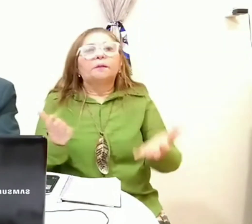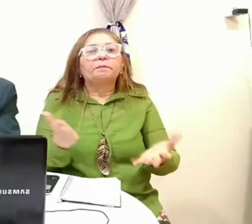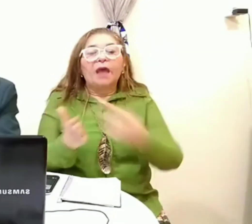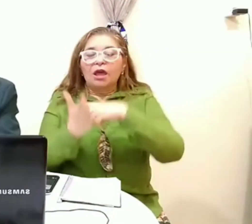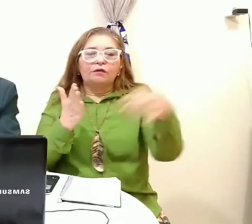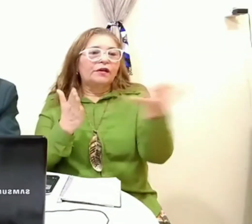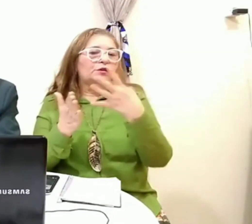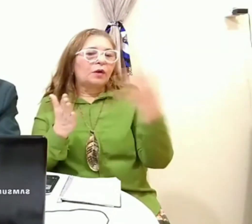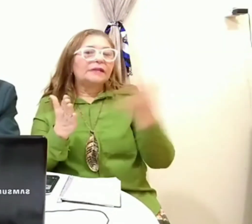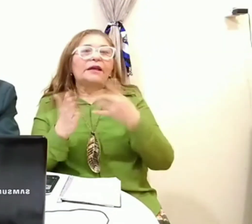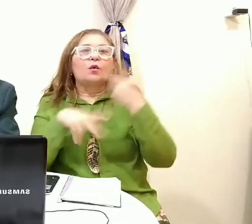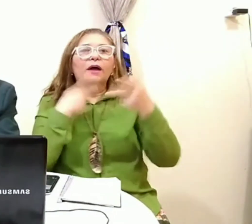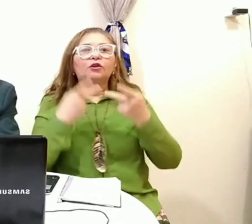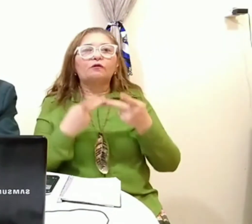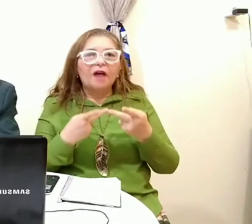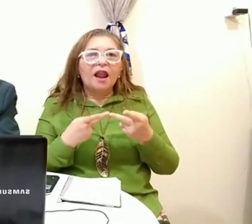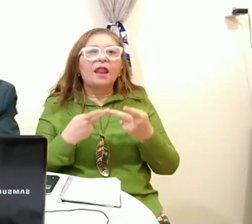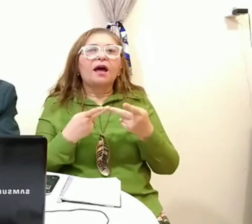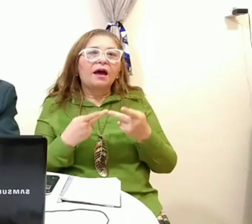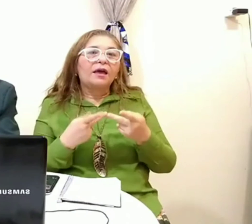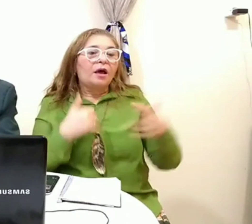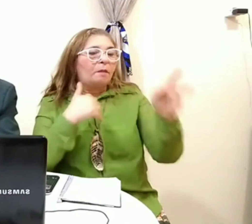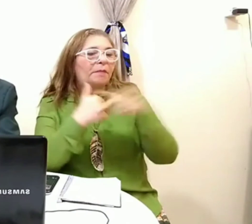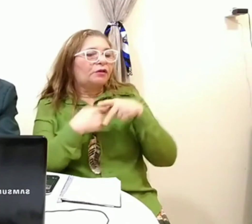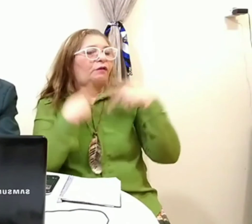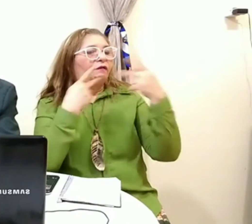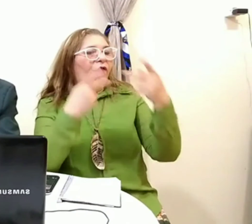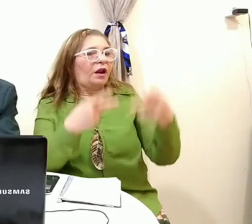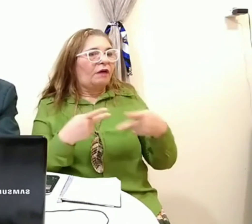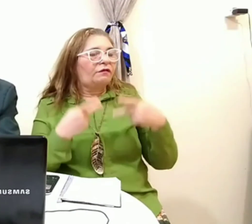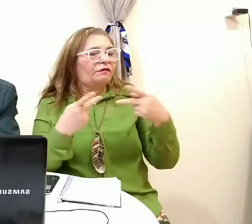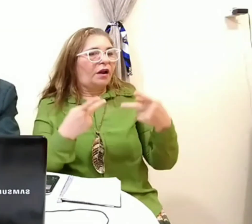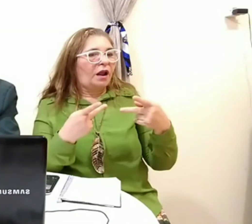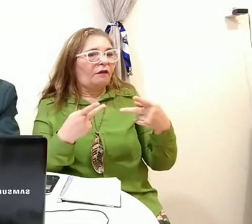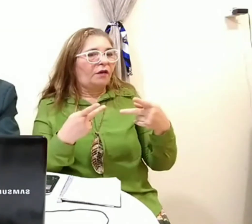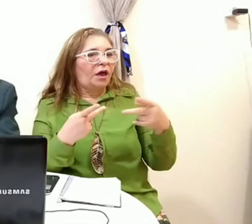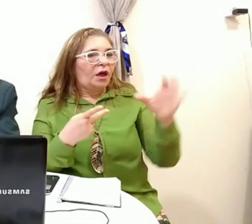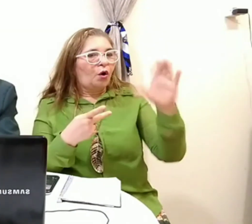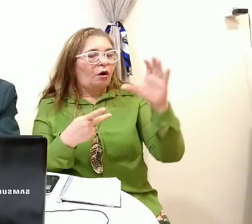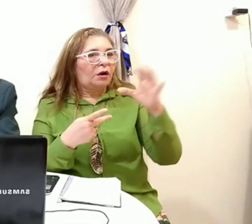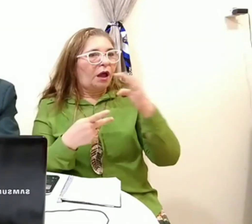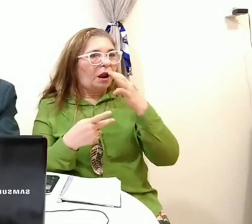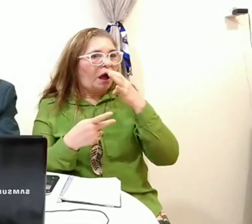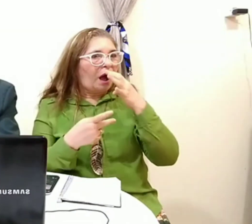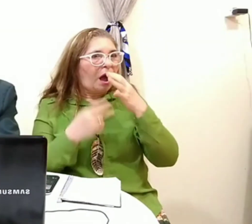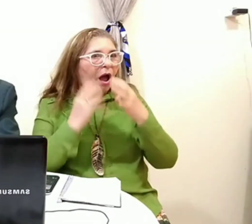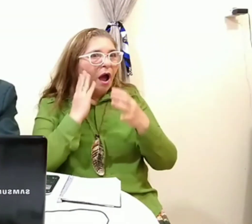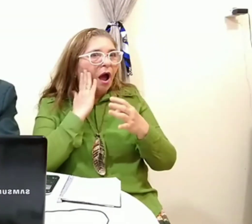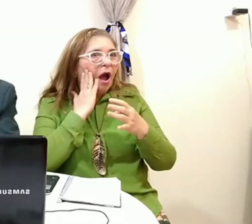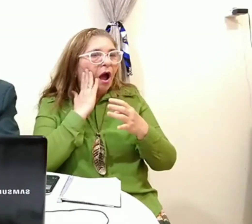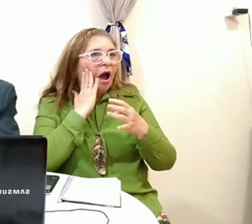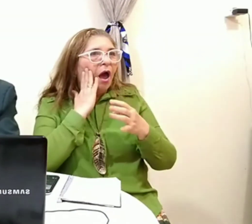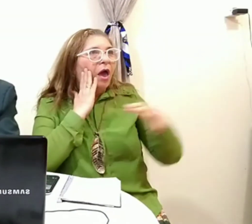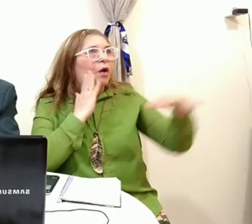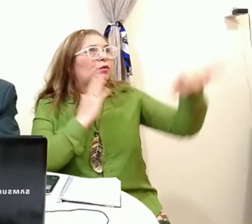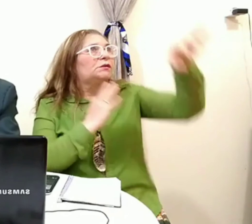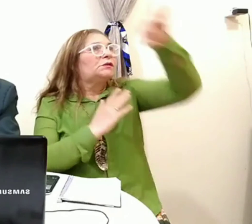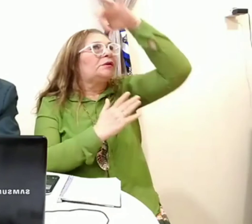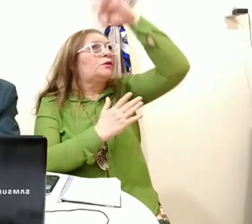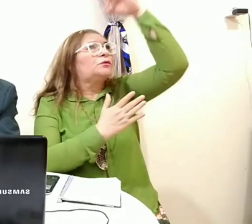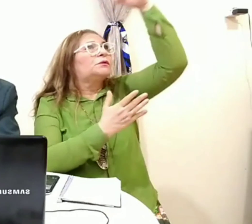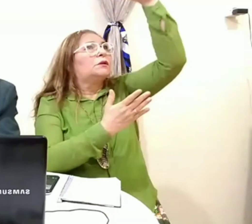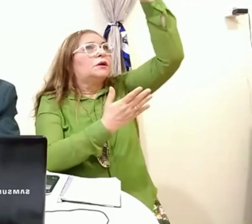44, diz: ainda Pedro falava estas coisas, quando caiu o Espírito Santo